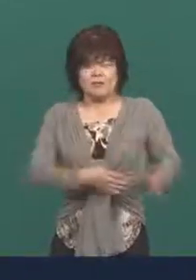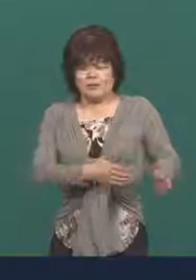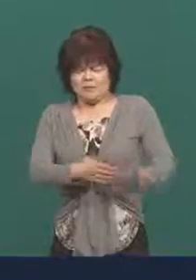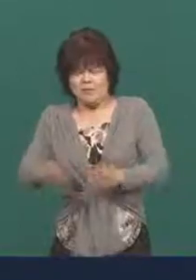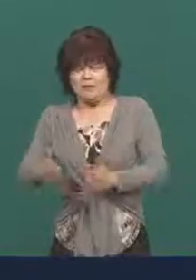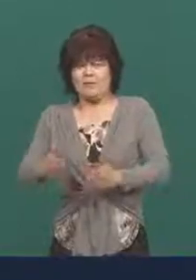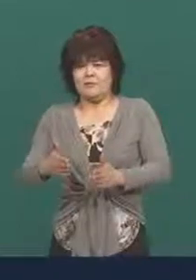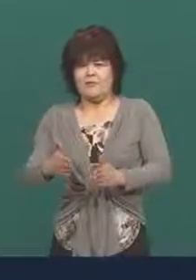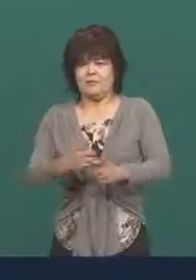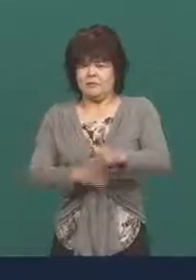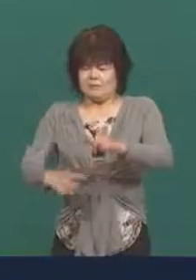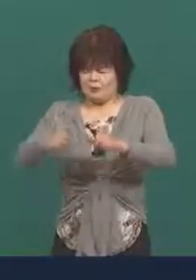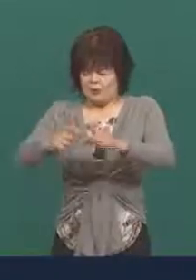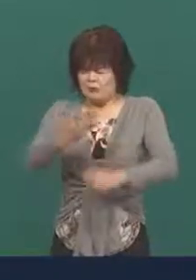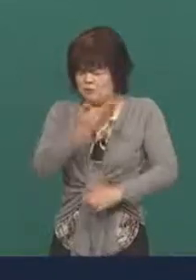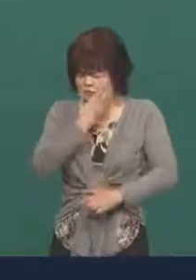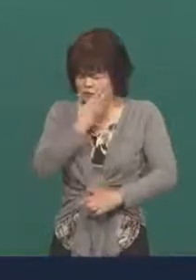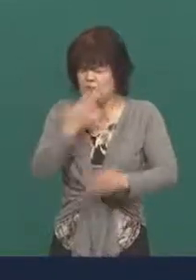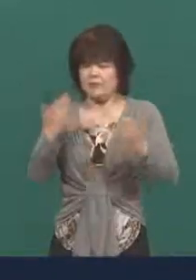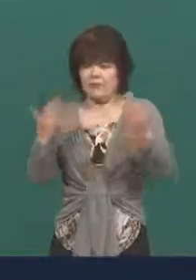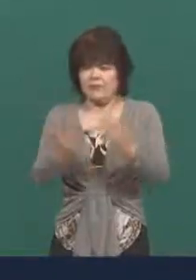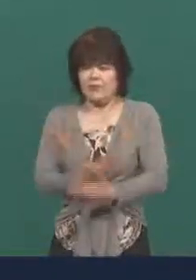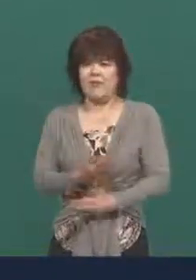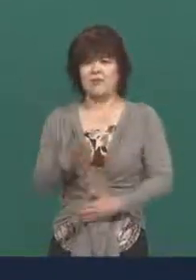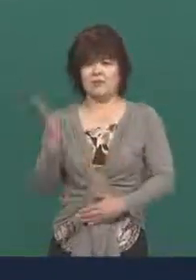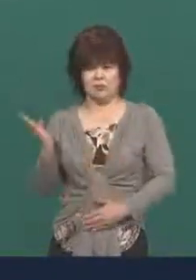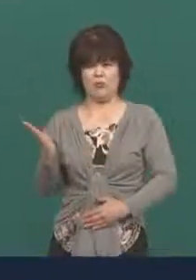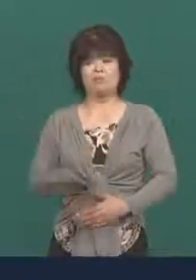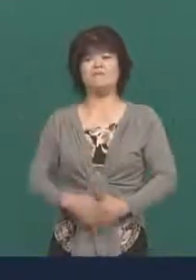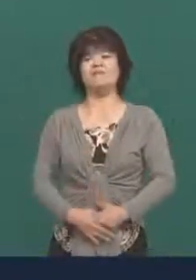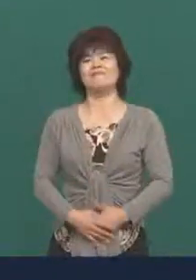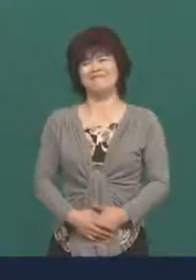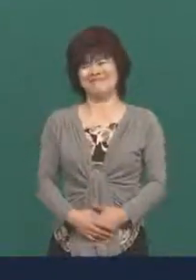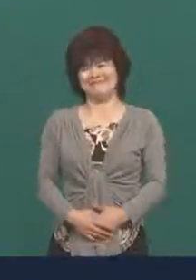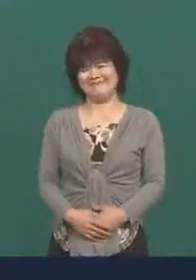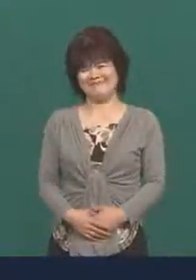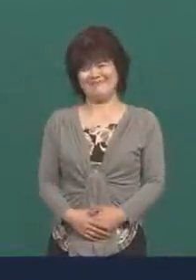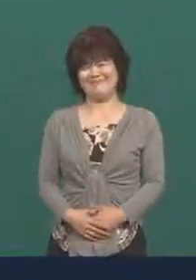日頃からの備えがますます重要になってきています。